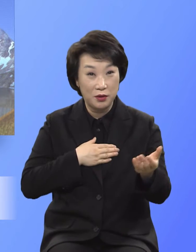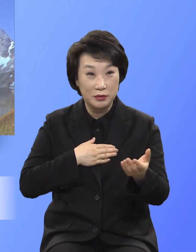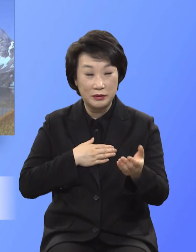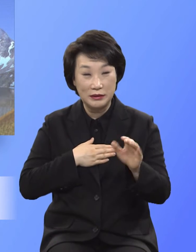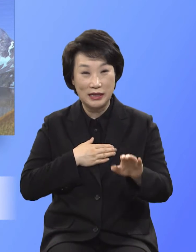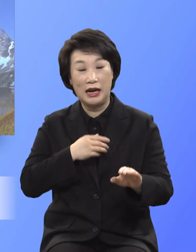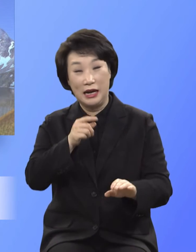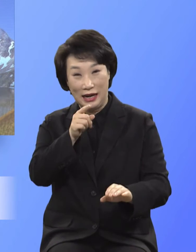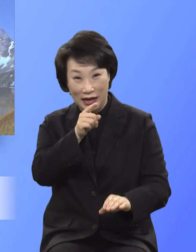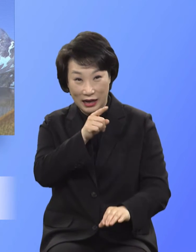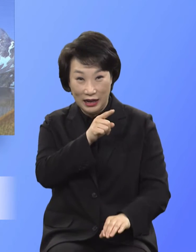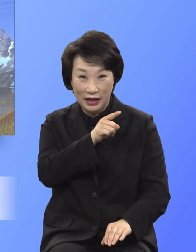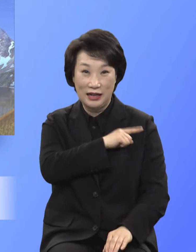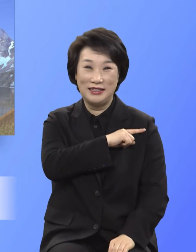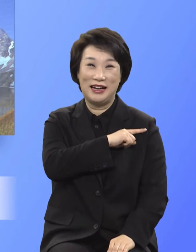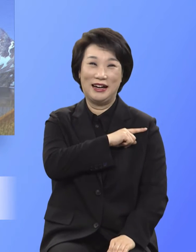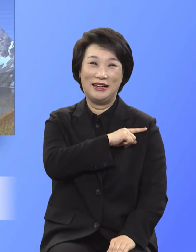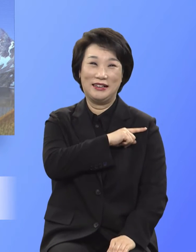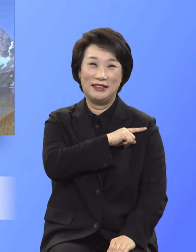가장